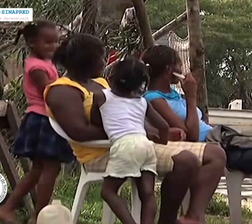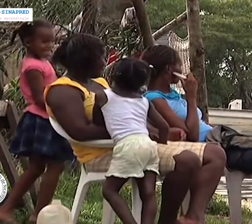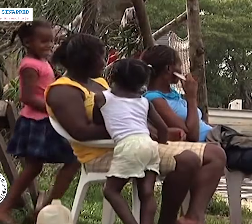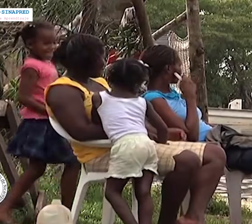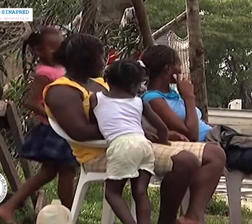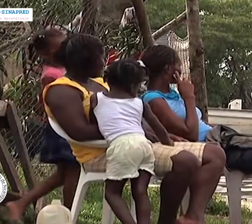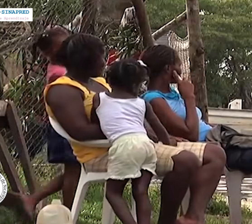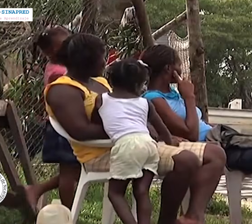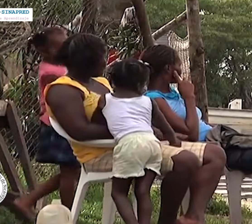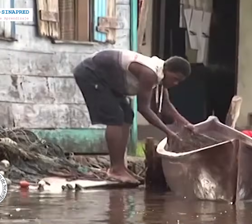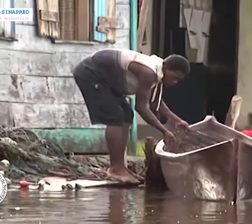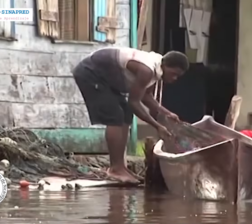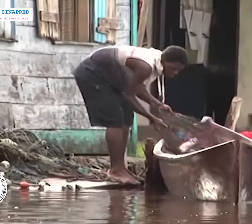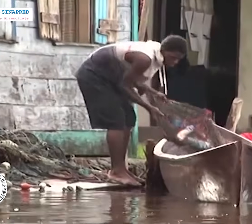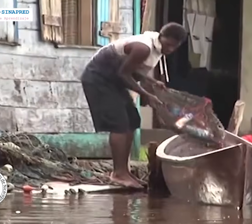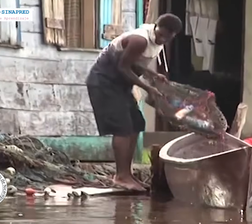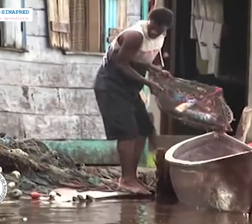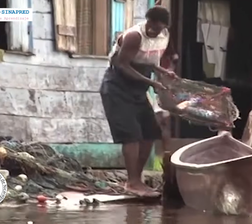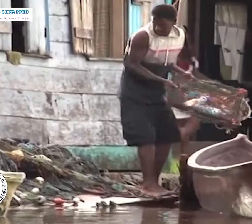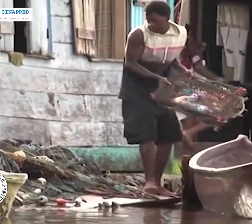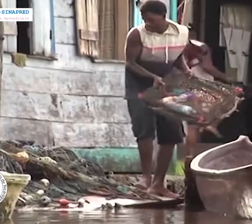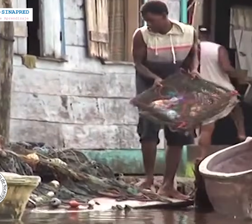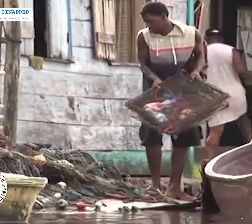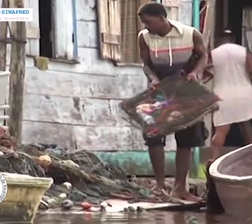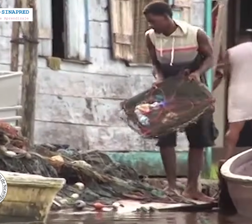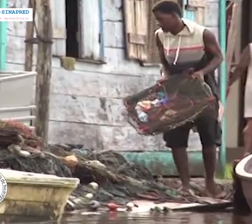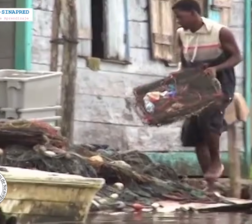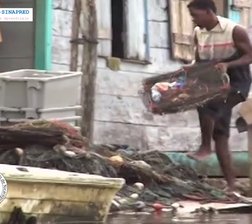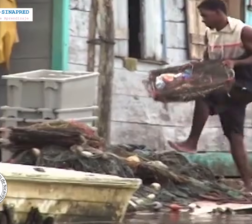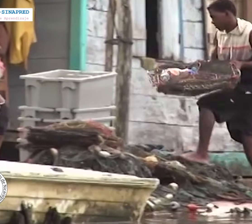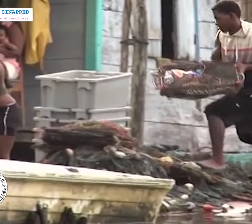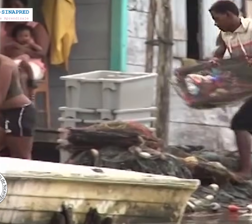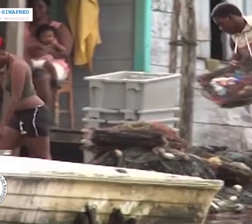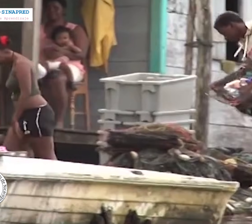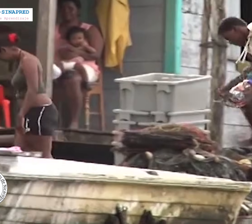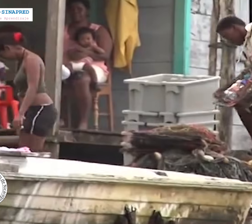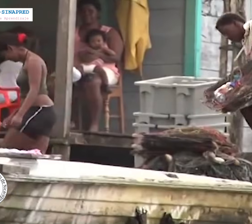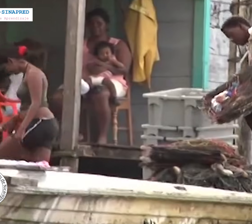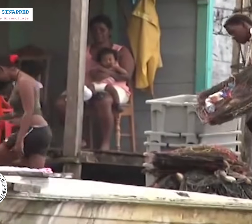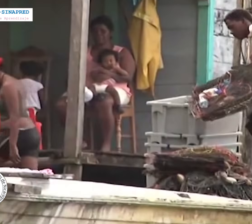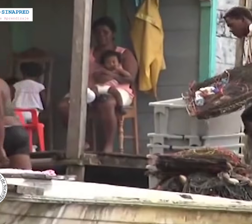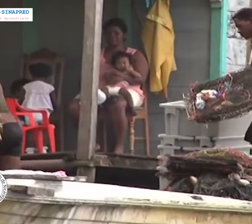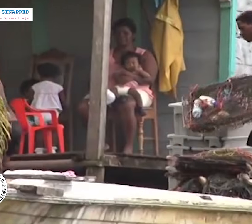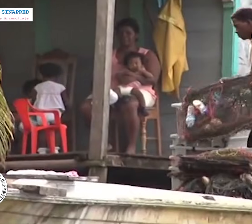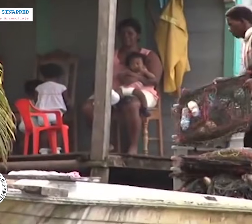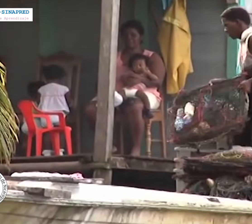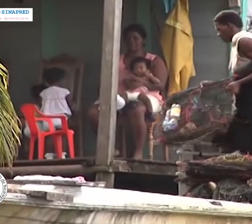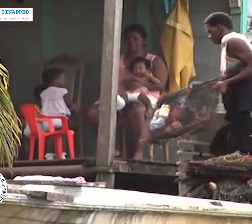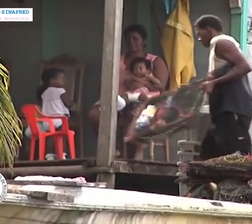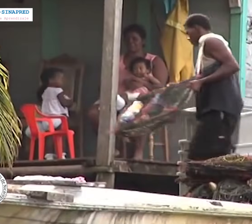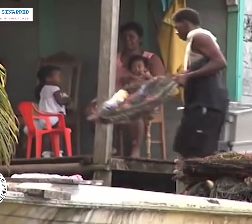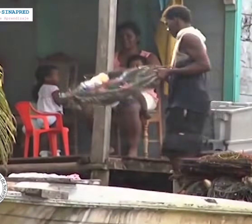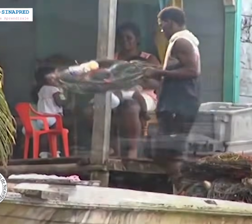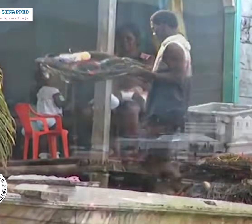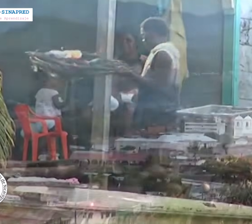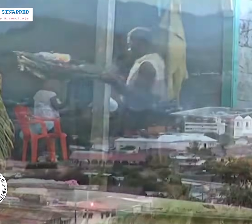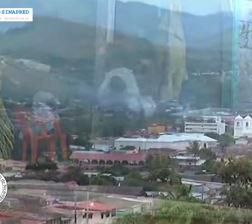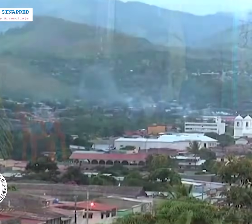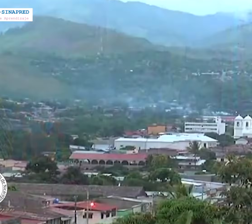desarrollaban a partir de la mezcla de tipo pidgin de 2 o más comunidades bien definidas de hablantes nativos, pero en este